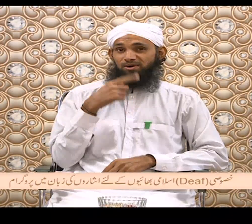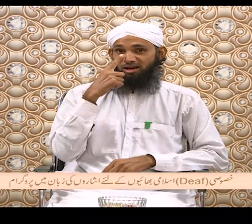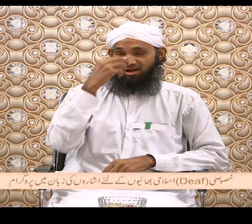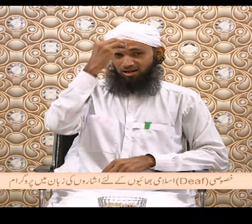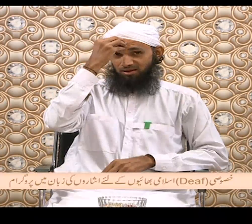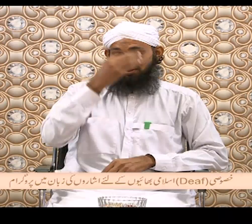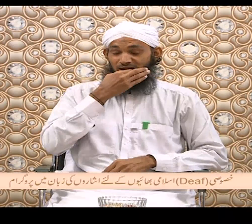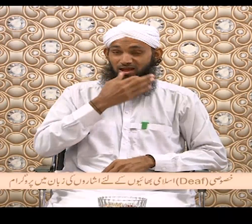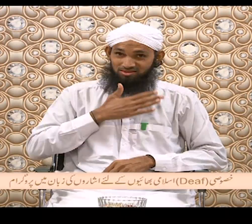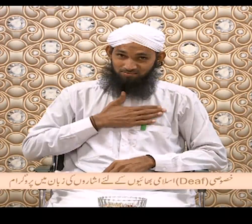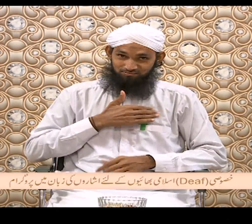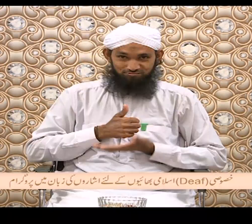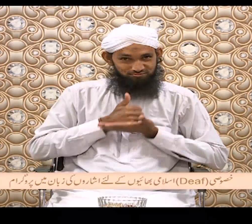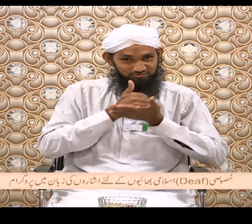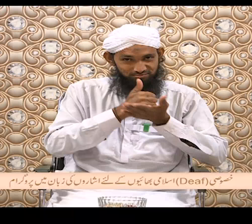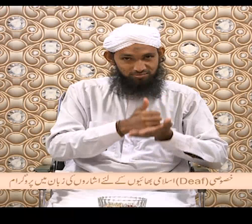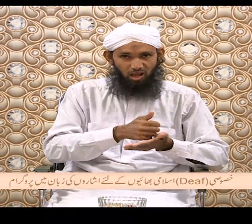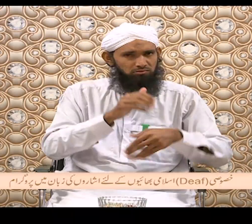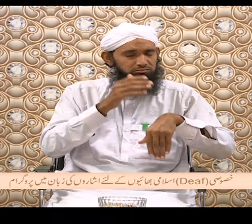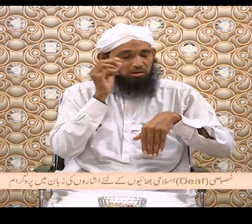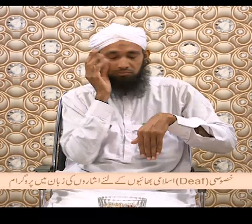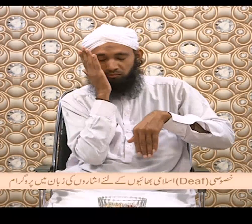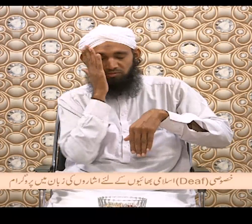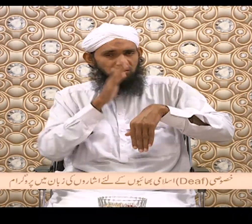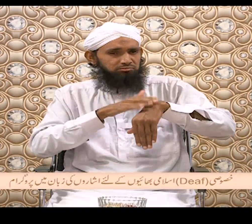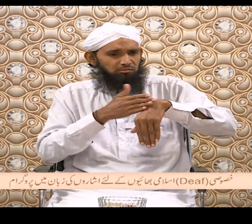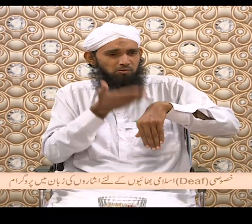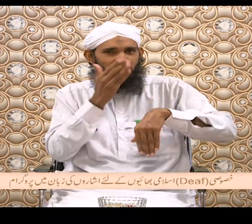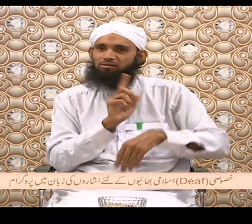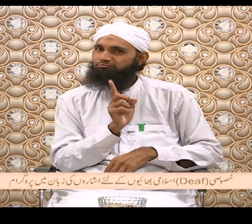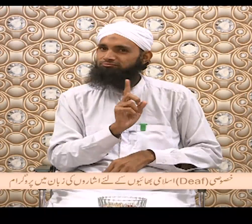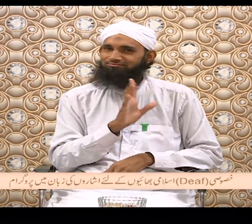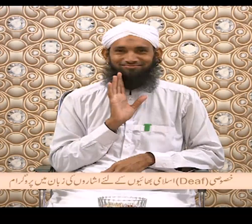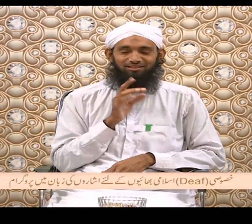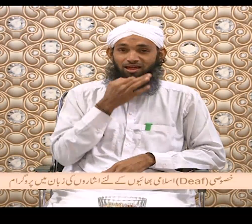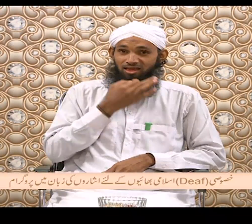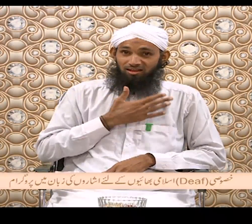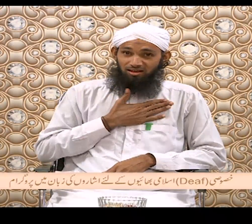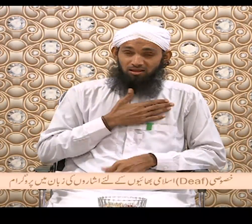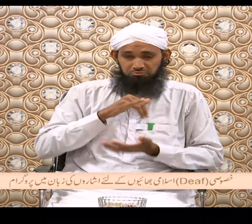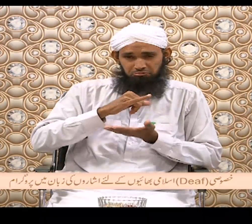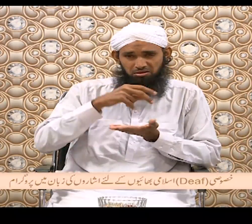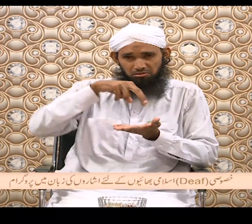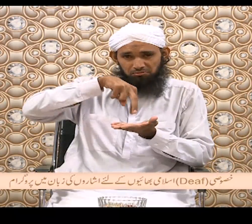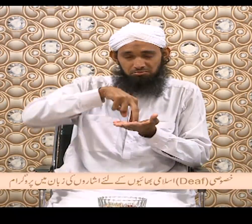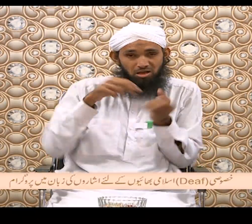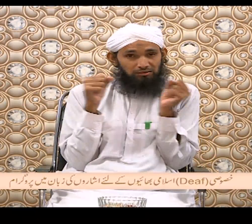والدہ کا احترام کیا انہیں نین سے جگانا مناسب نہ سمجھا اور ان کے عدب کی وجہ سے سخت سردی میں